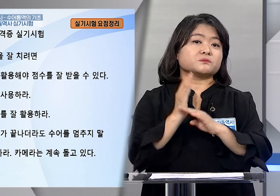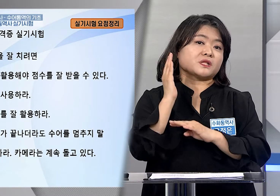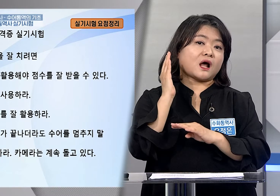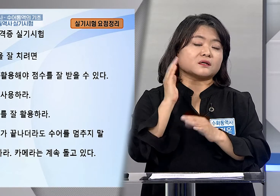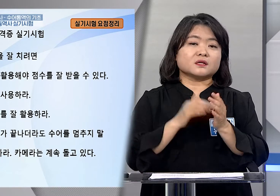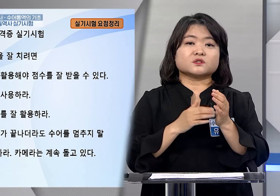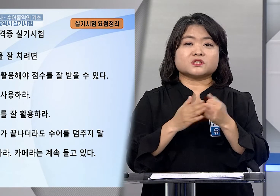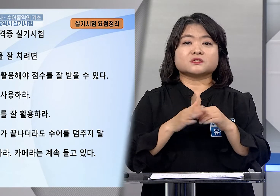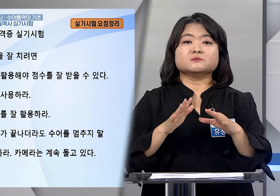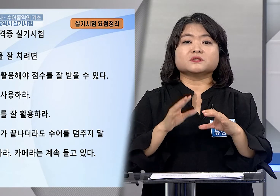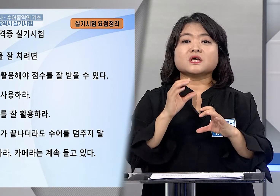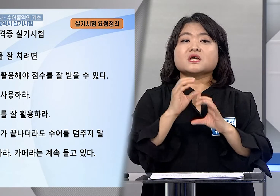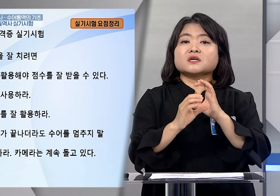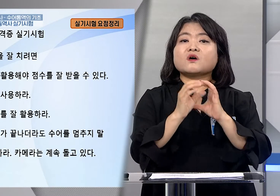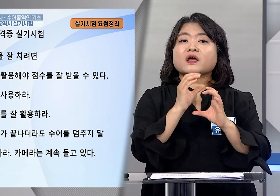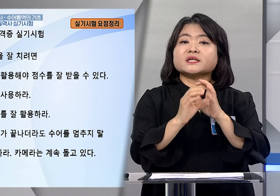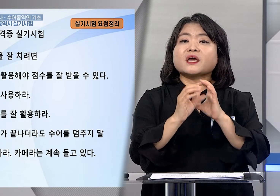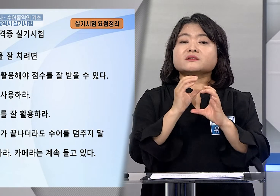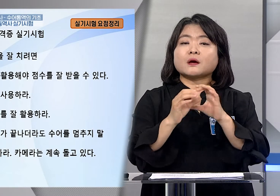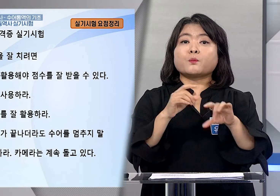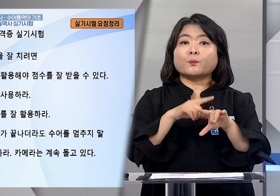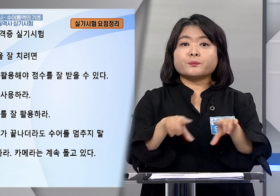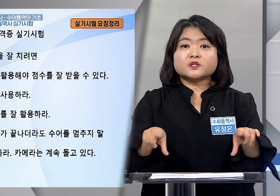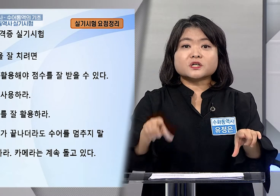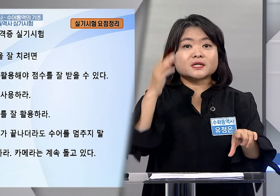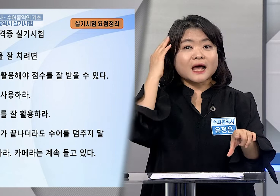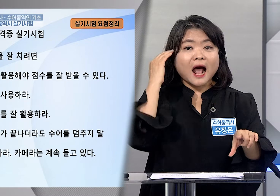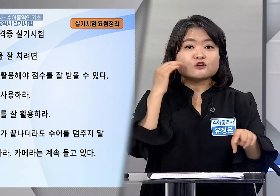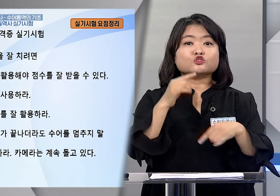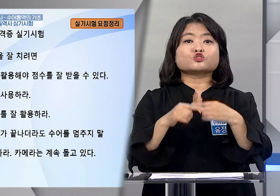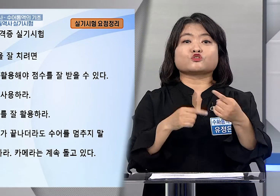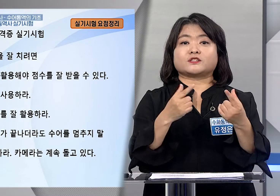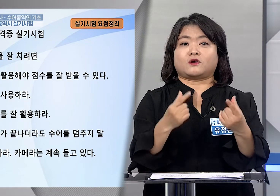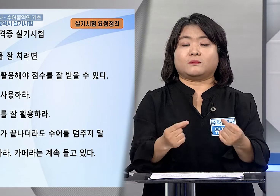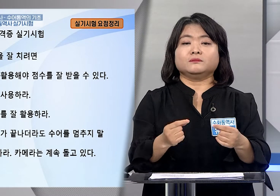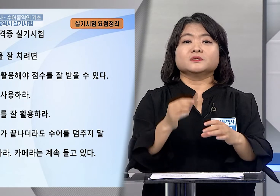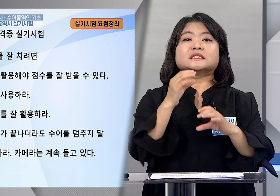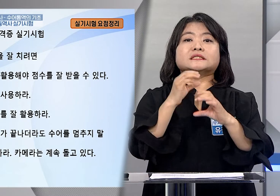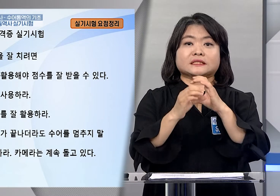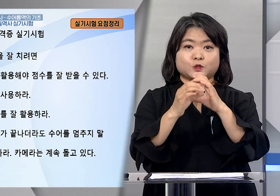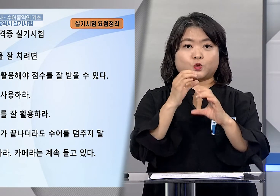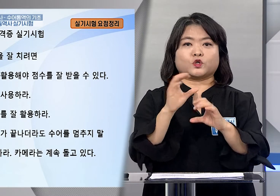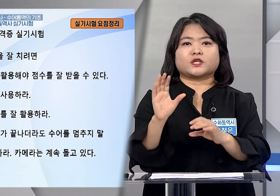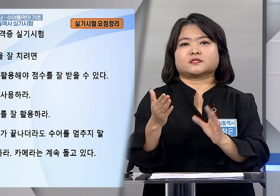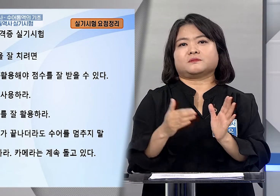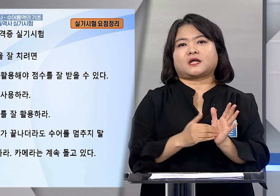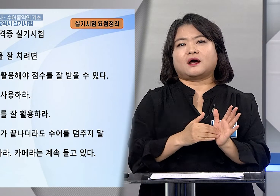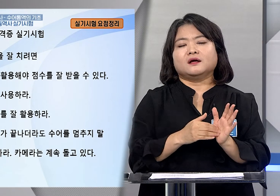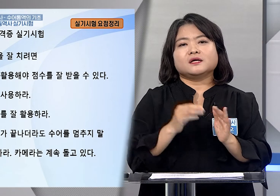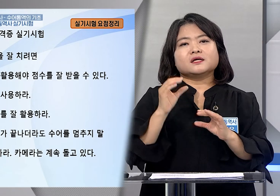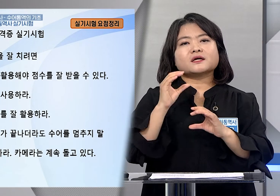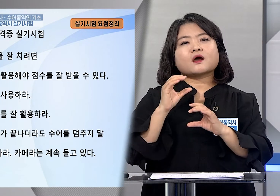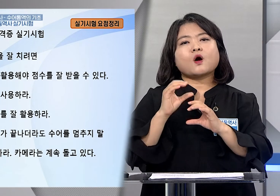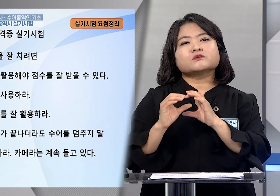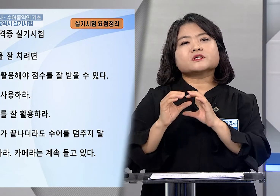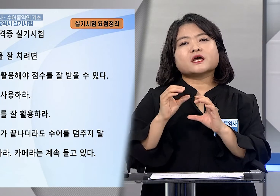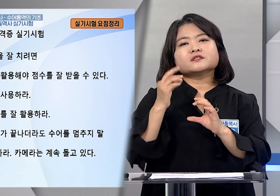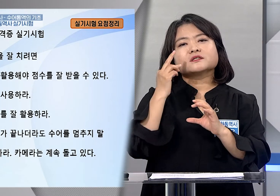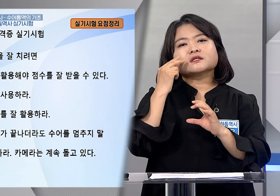넘었습니다. 그래서 지금은 이게 그냥 보편적인 한국 수화처럼 의사소통이 됐습니다. 이게 커뮤니케이션에는